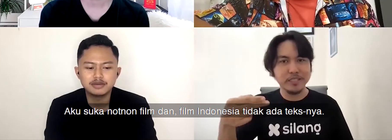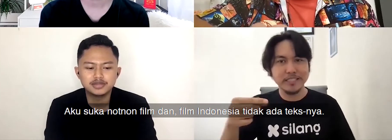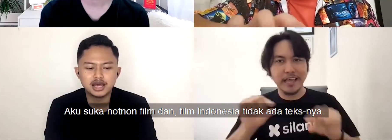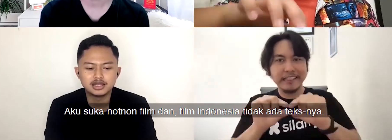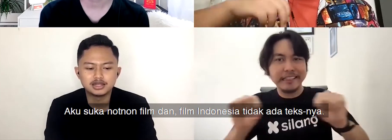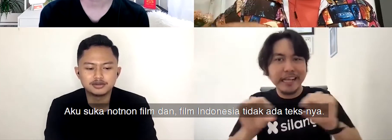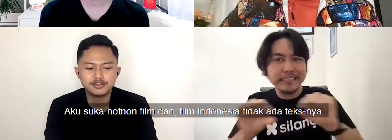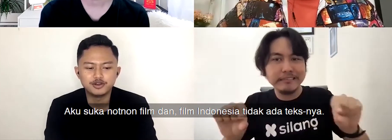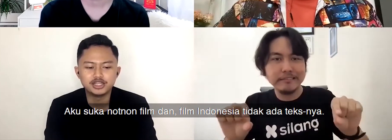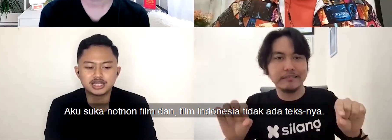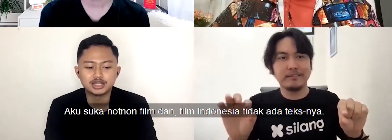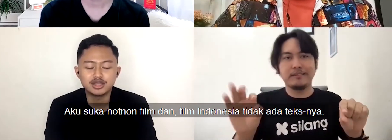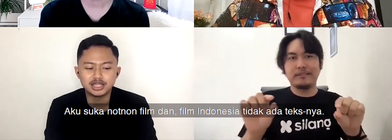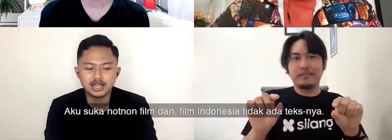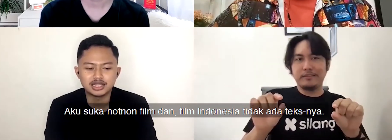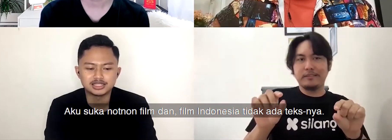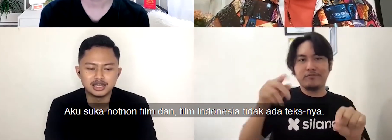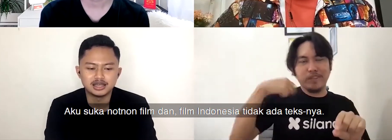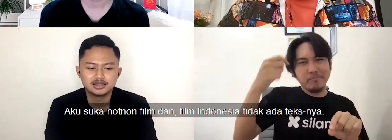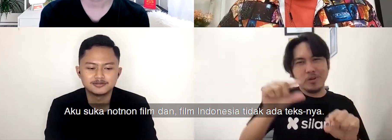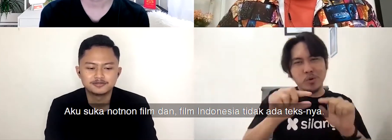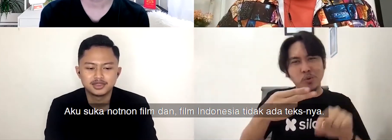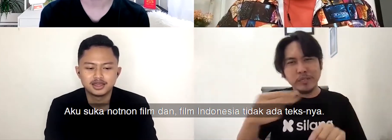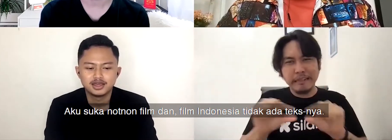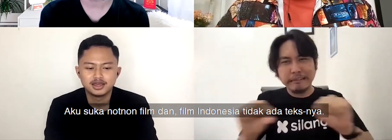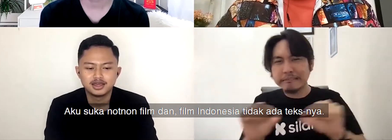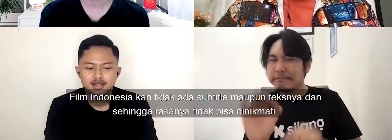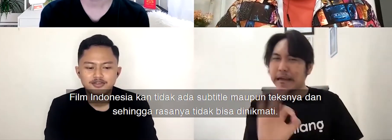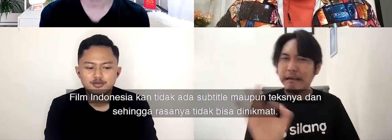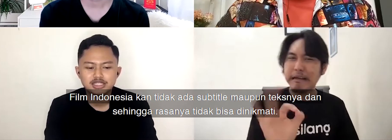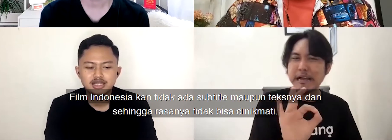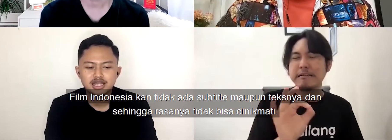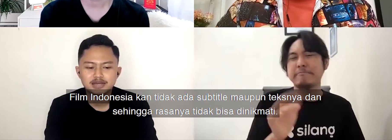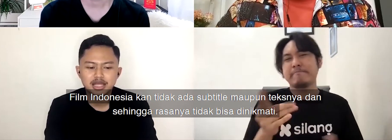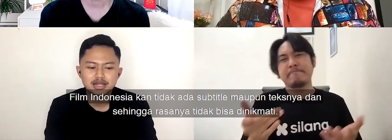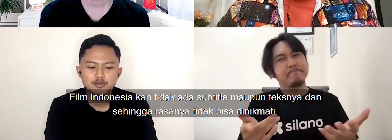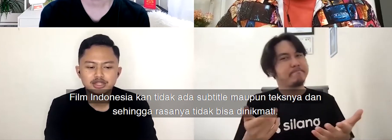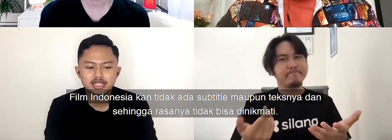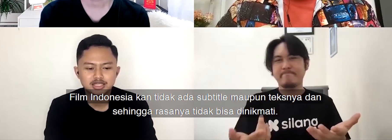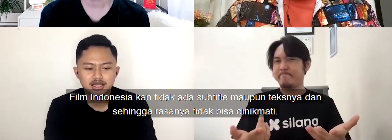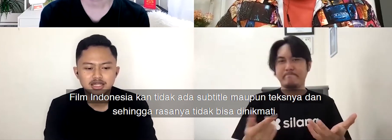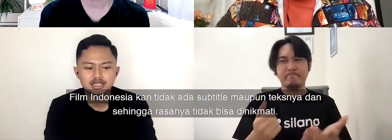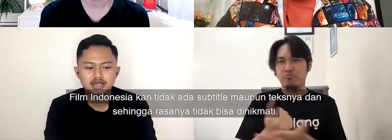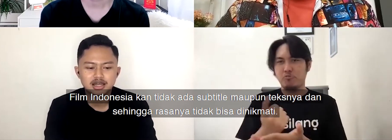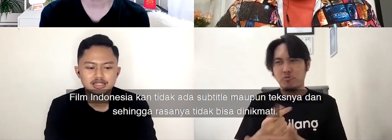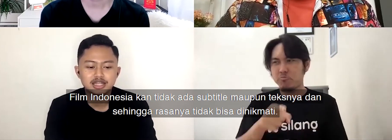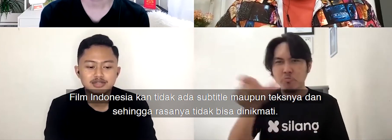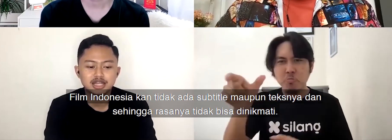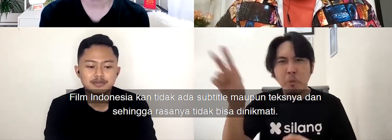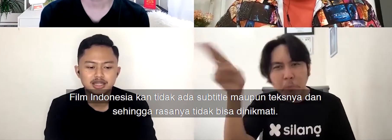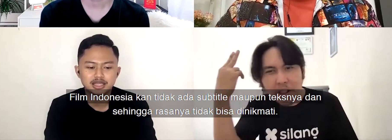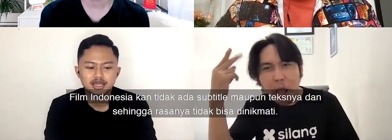sorotan film dan film Indonesia tentunya tidak ada teksnya dan tidak sampai maupun teksnya dan sehingga